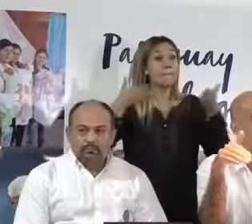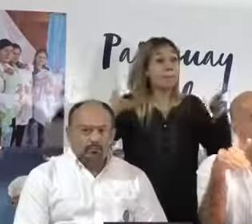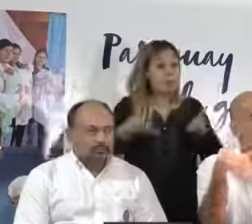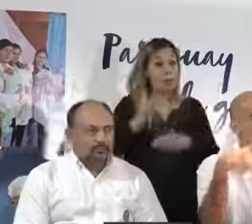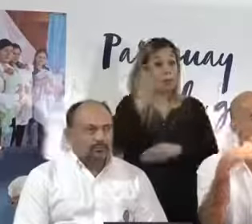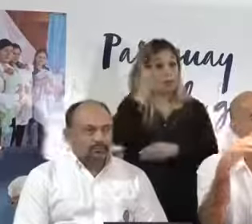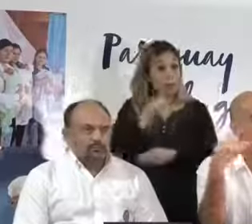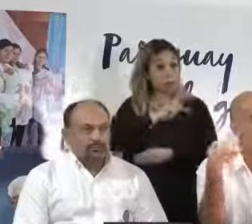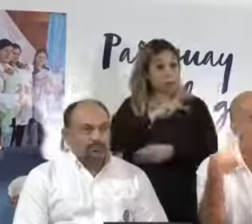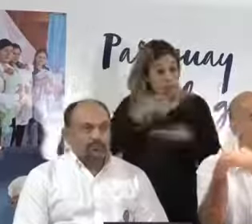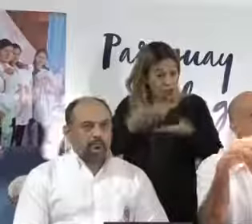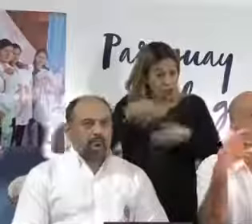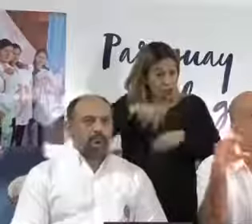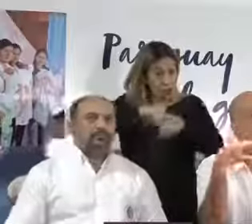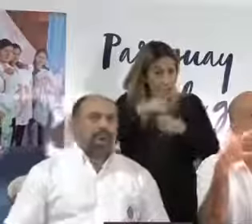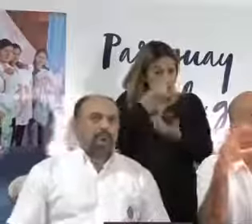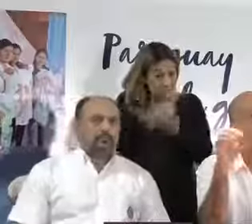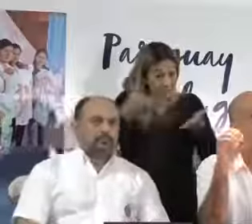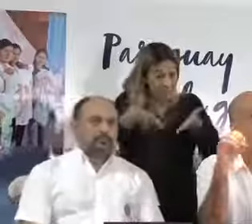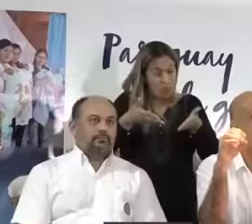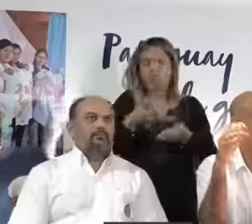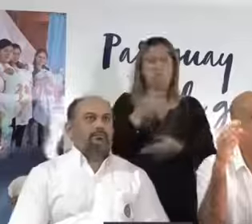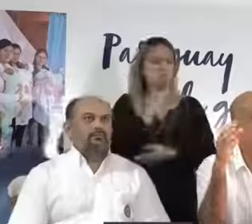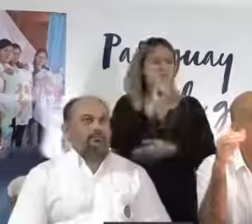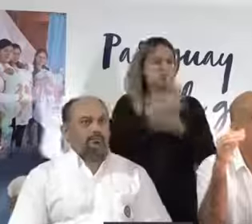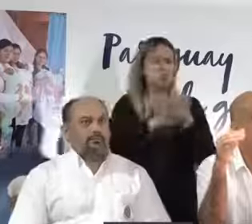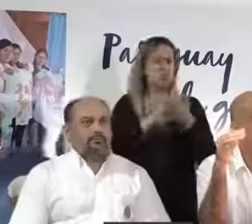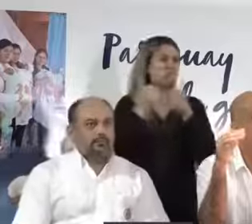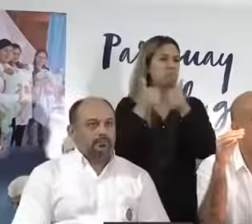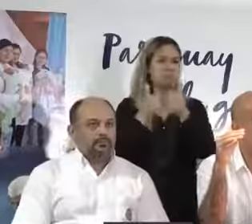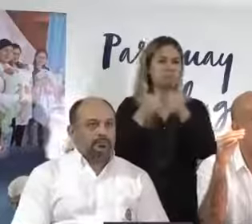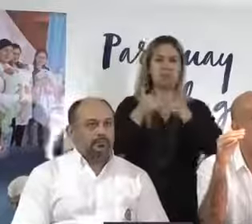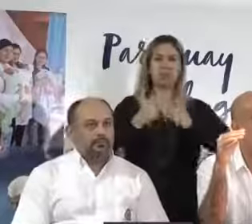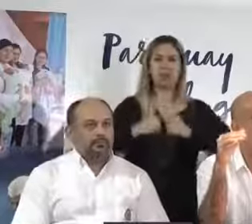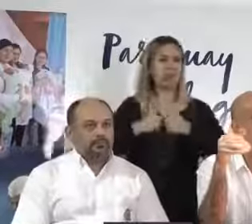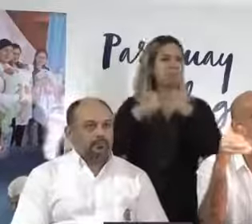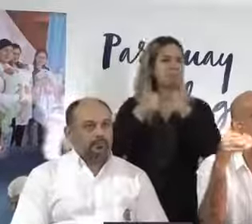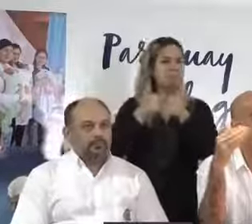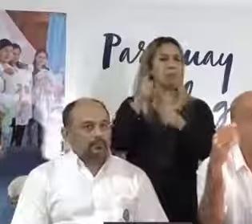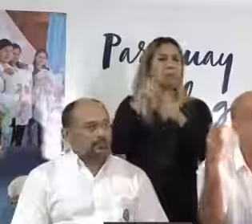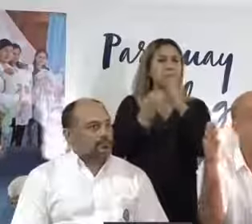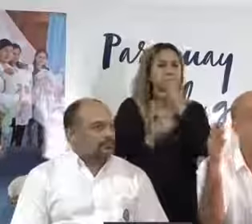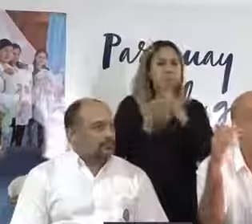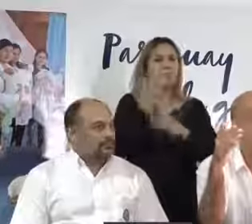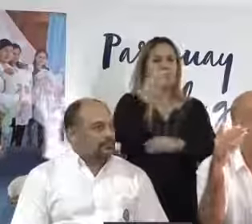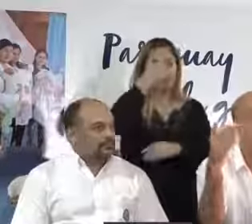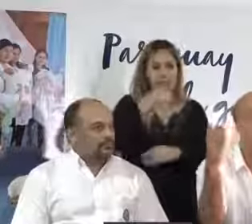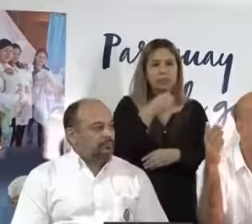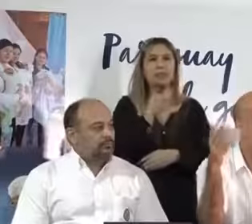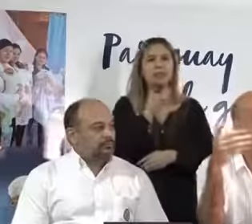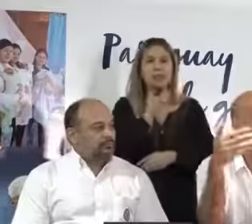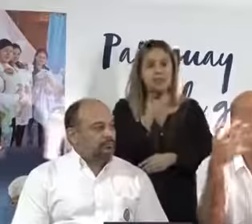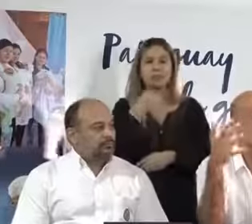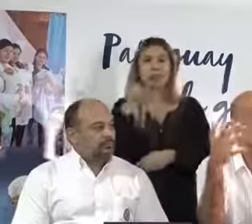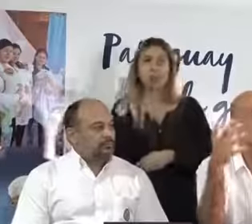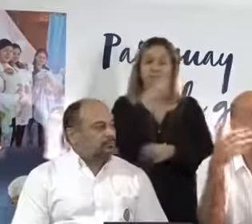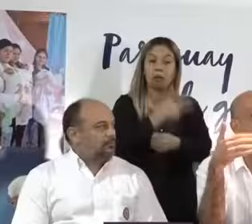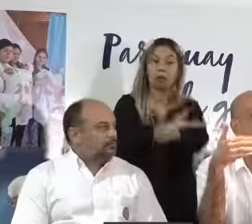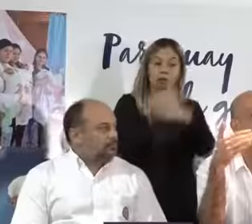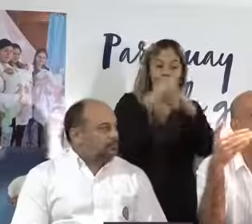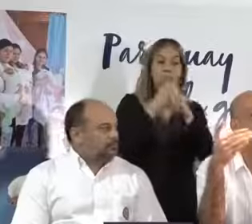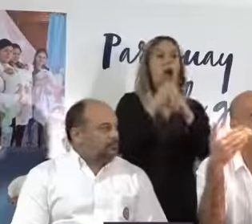mejoría, debe completar al menos 14 días desde el inicio de los síntomas, y a partir de ahí estaría de alta y ya no